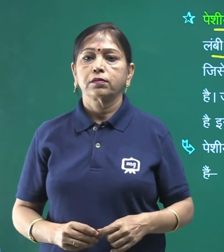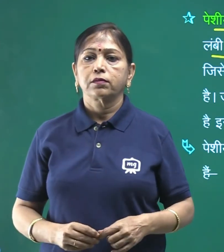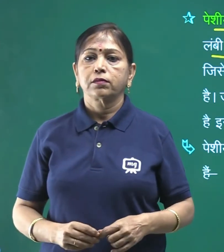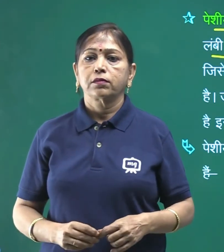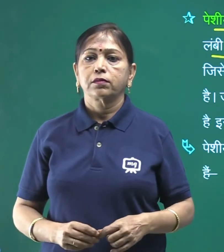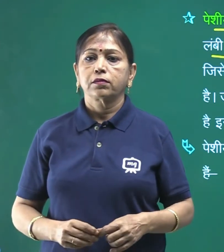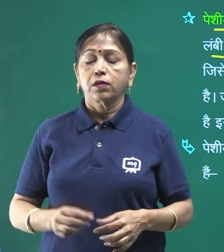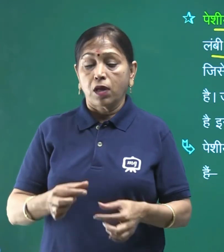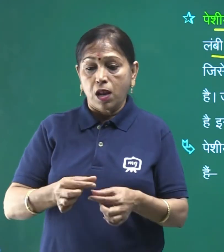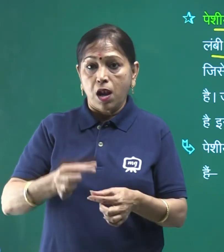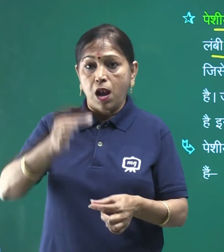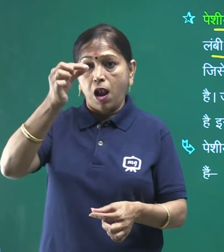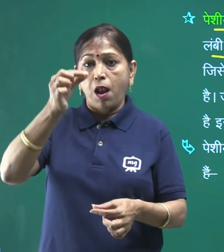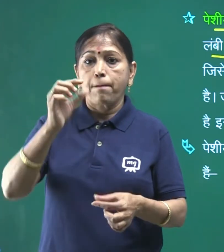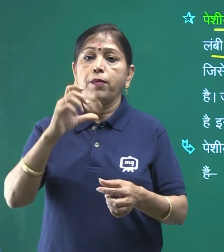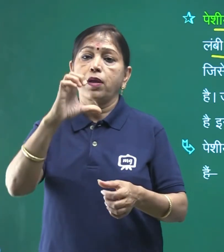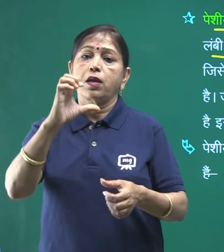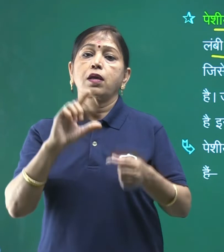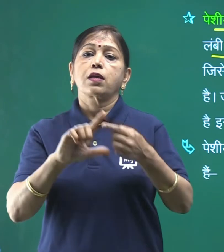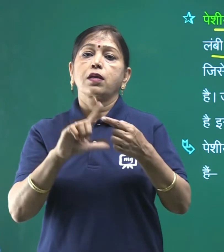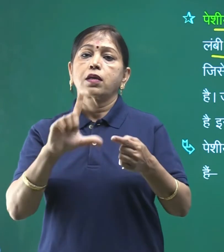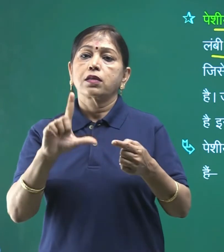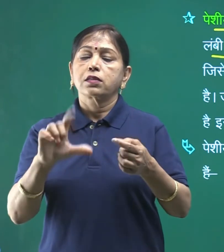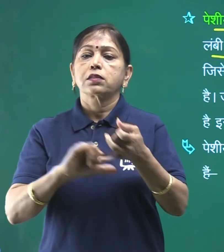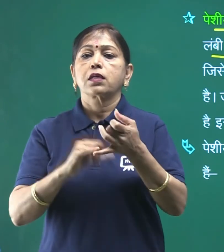लंबी कोशिकाओं का